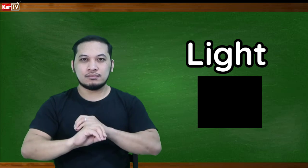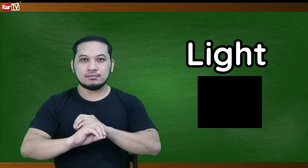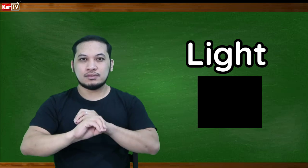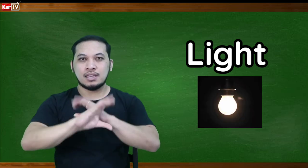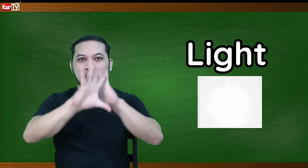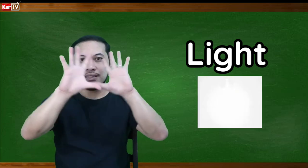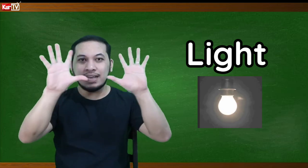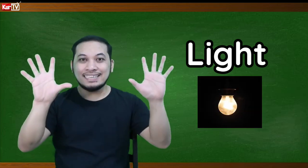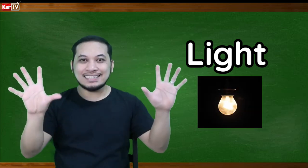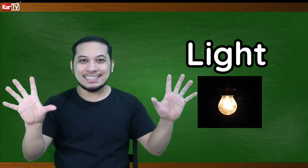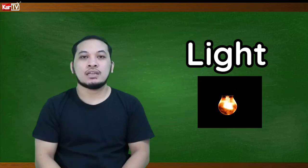Light.